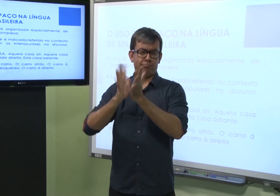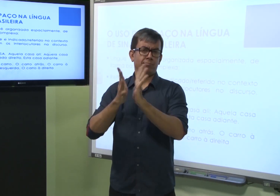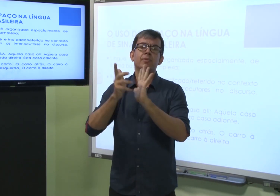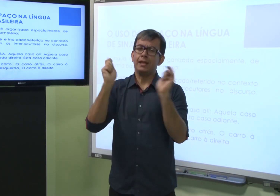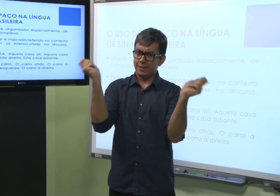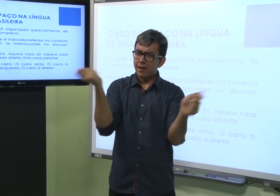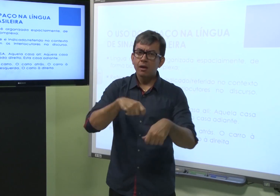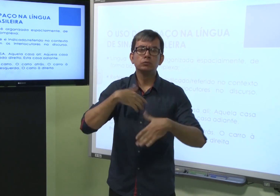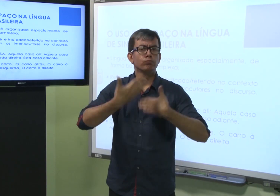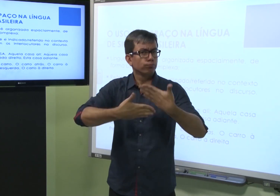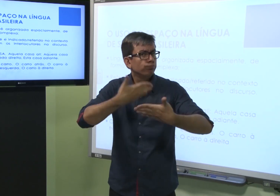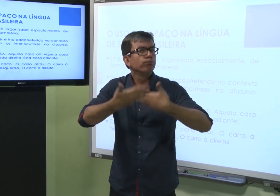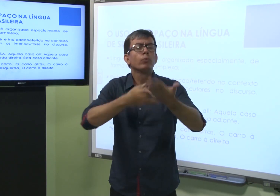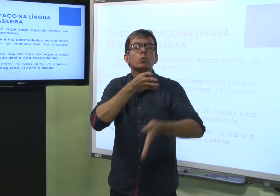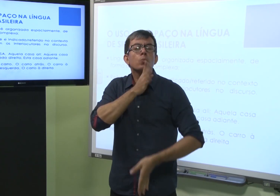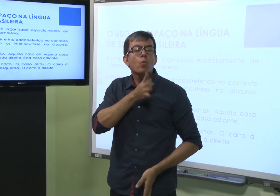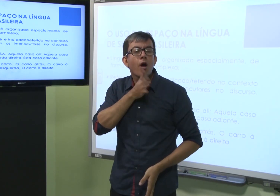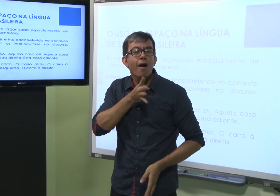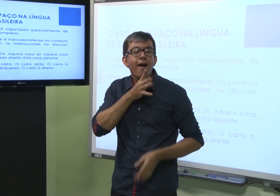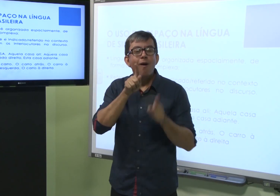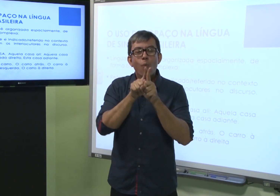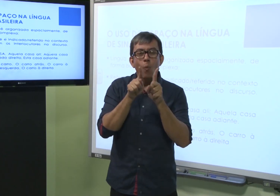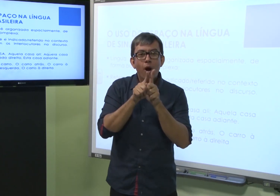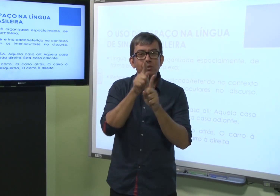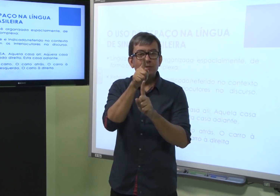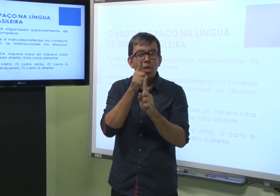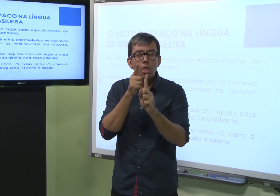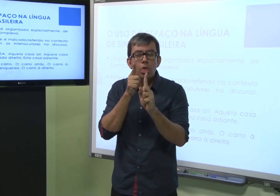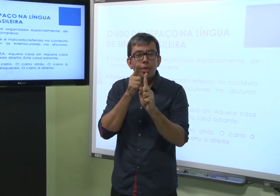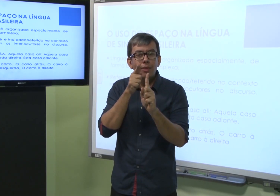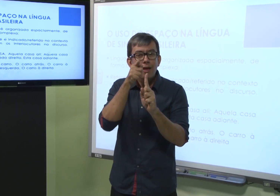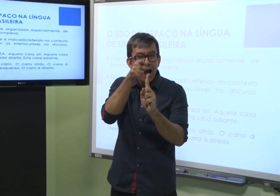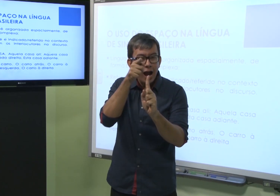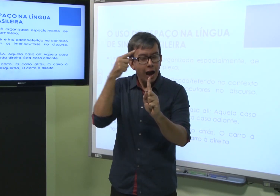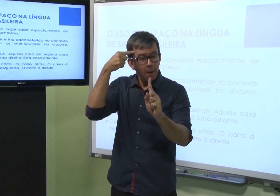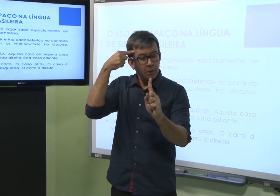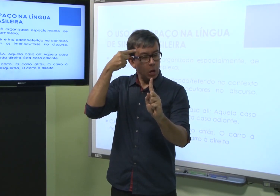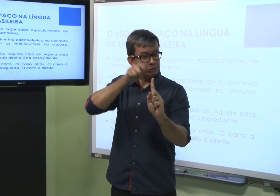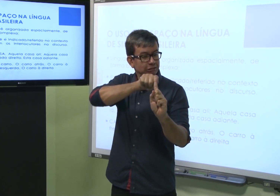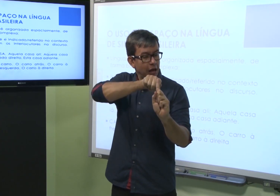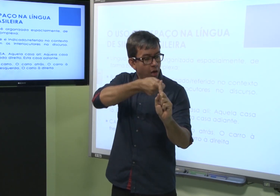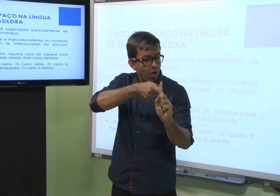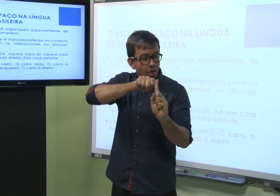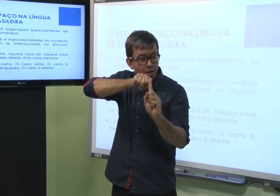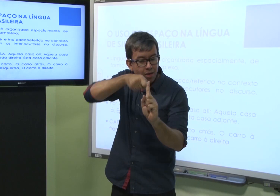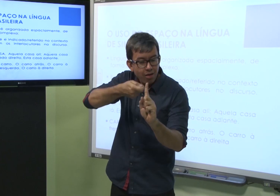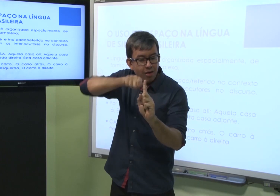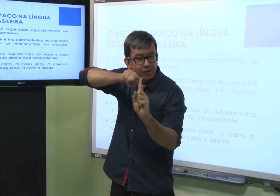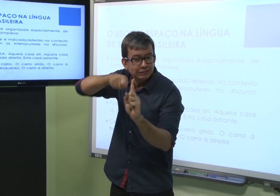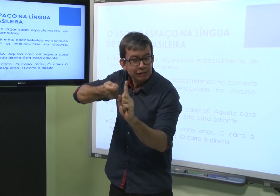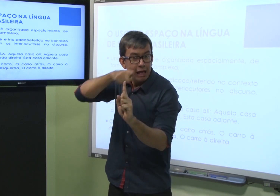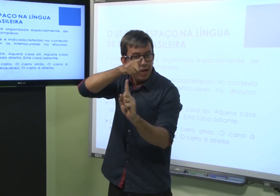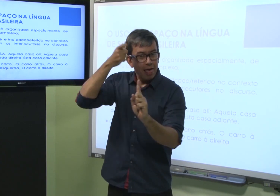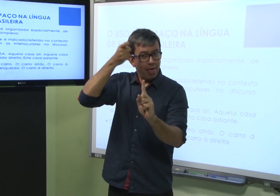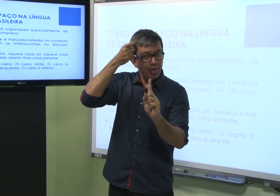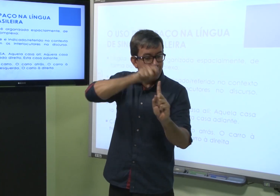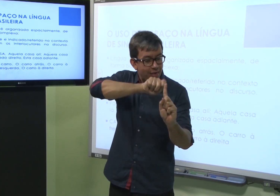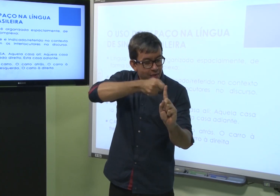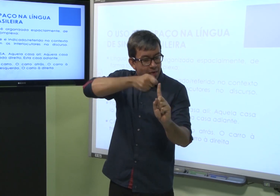vocês sinalizarem, conhecerem com o tempo. Às vezes você pensa que tem que ficar sinalizando ali só